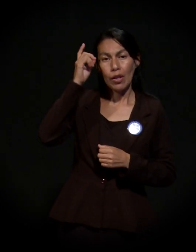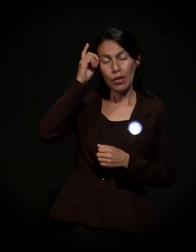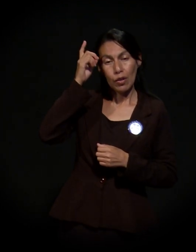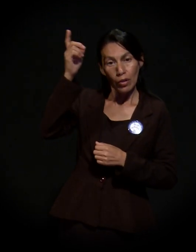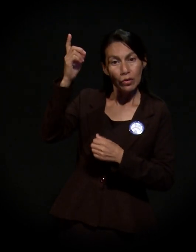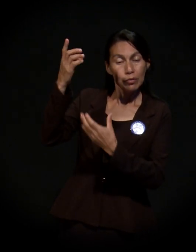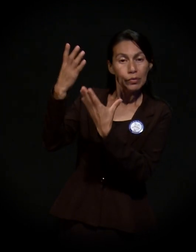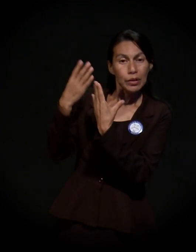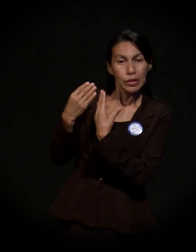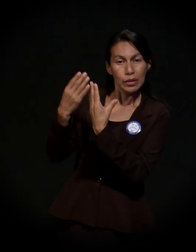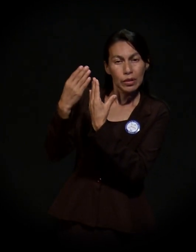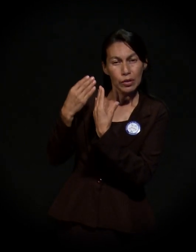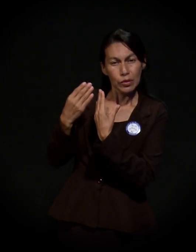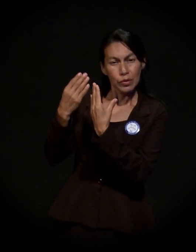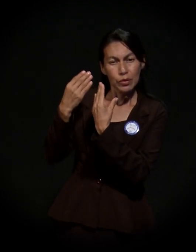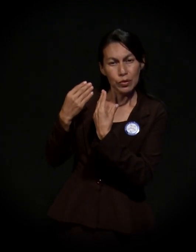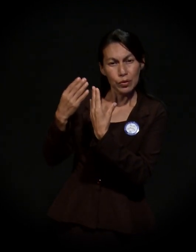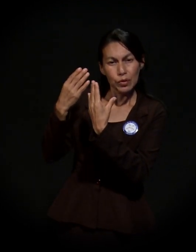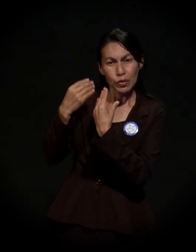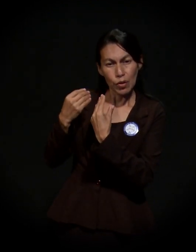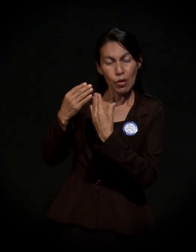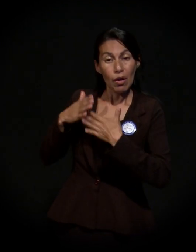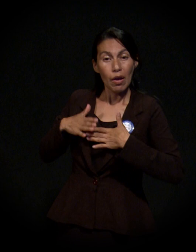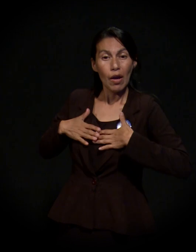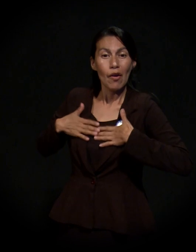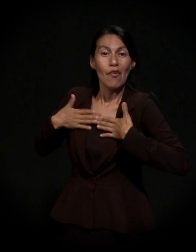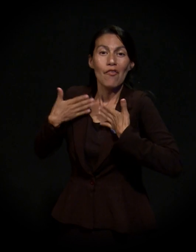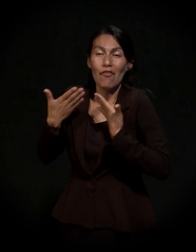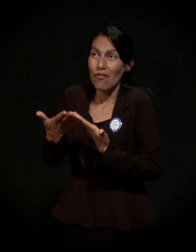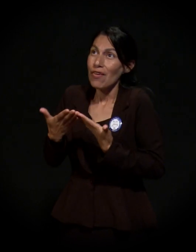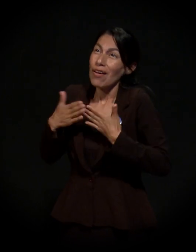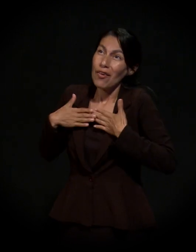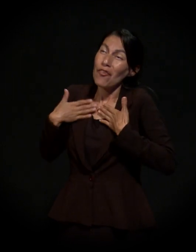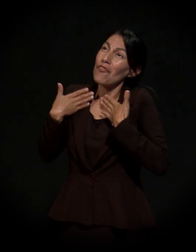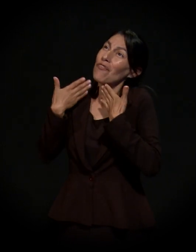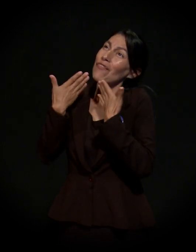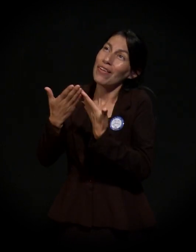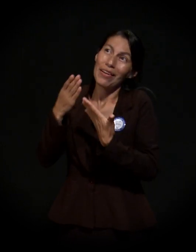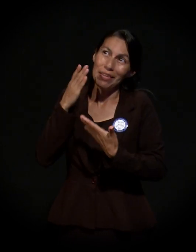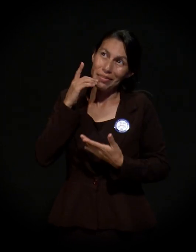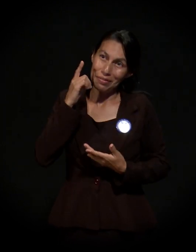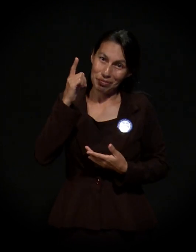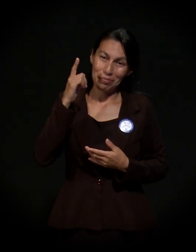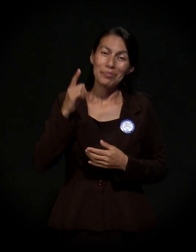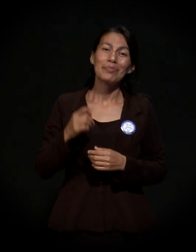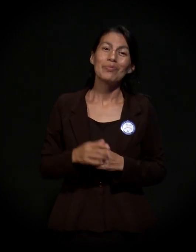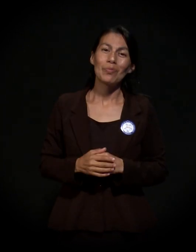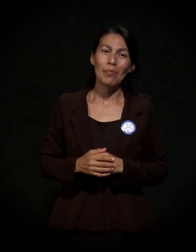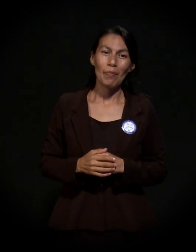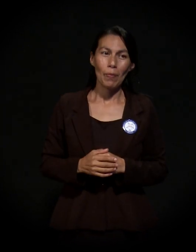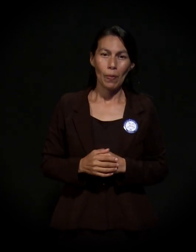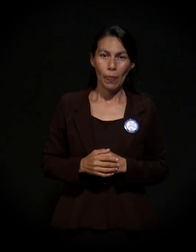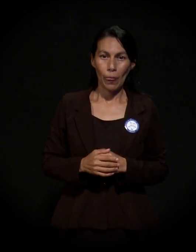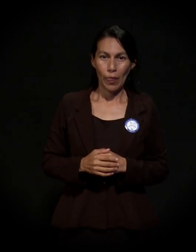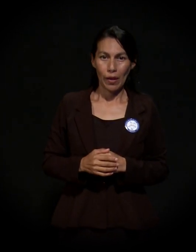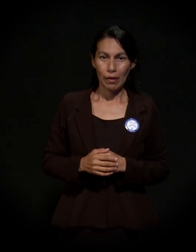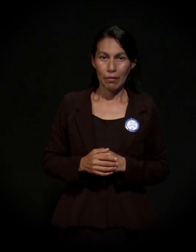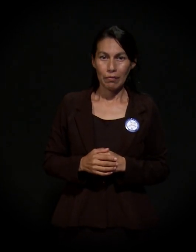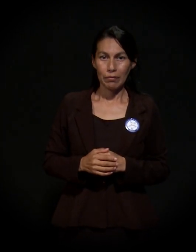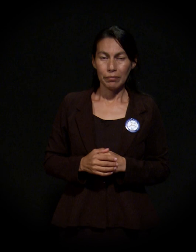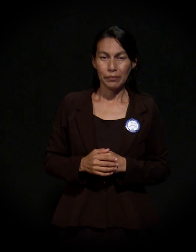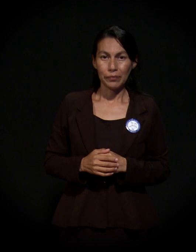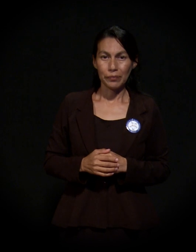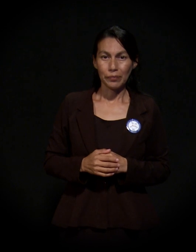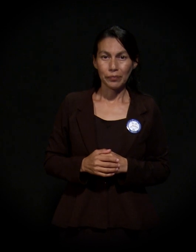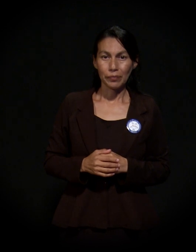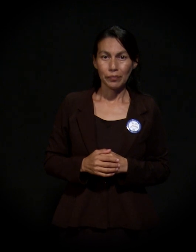poco a poco cómo confiar en Él. Amén, amén. En ocasiones pensaba yo